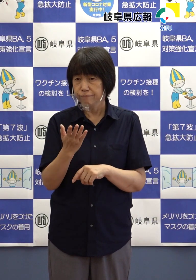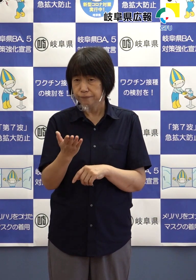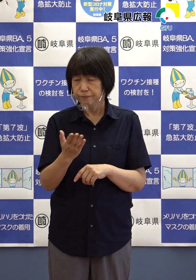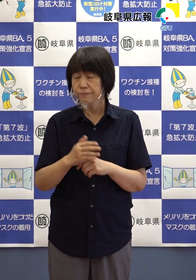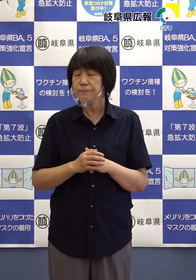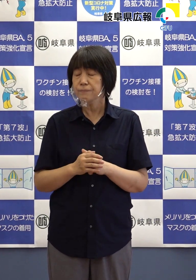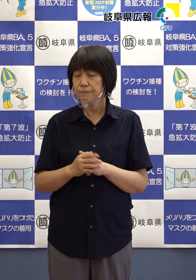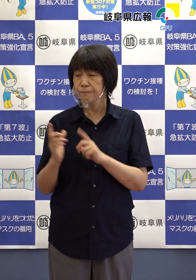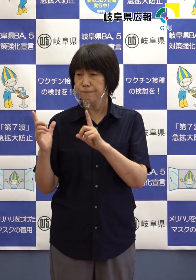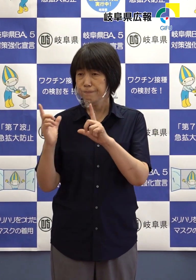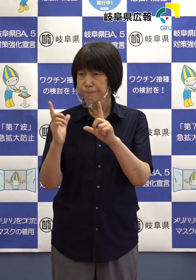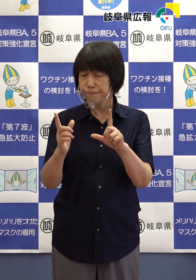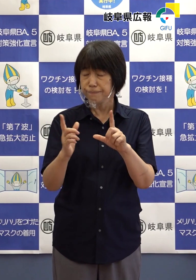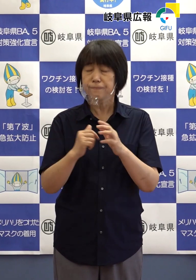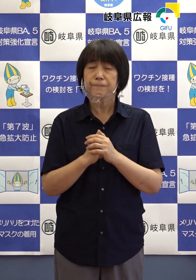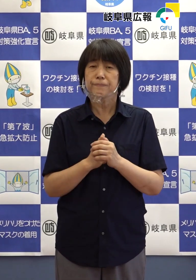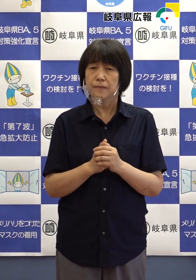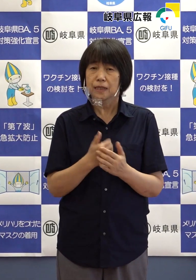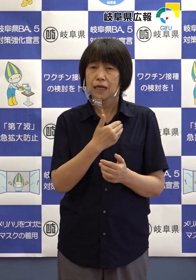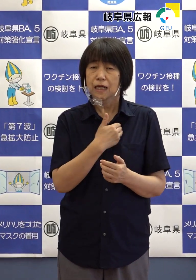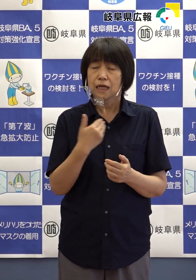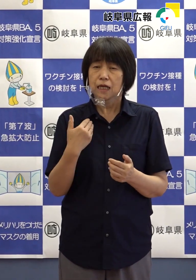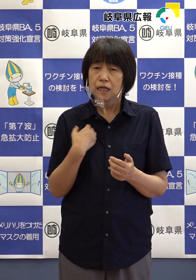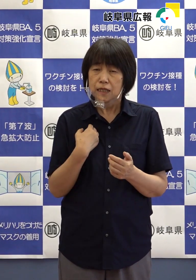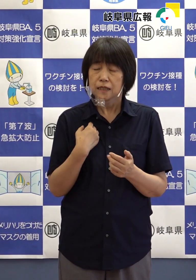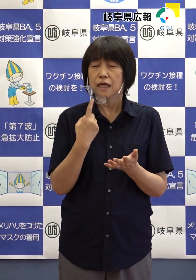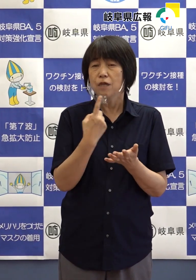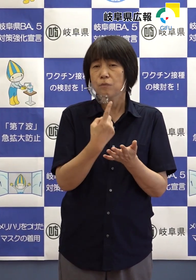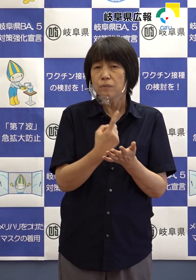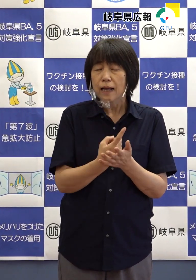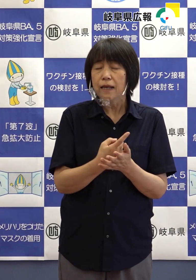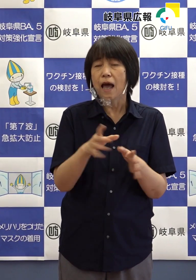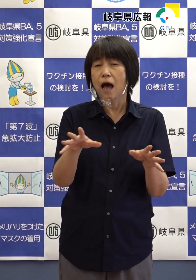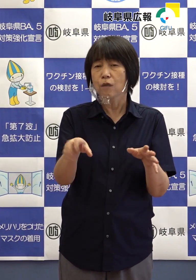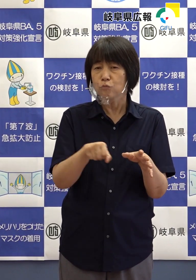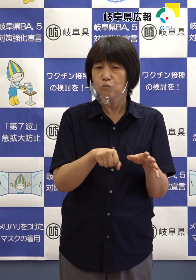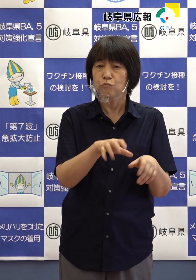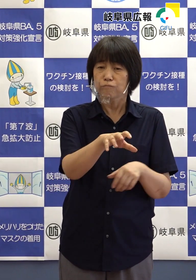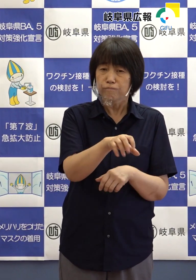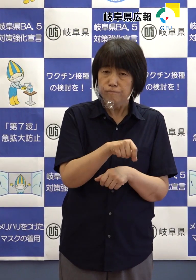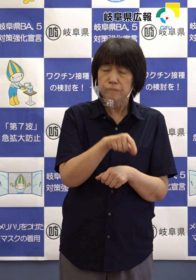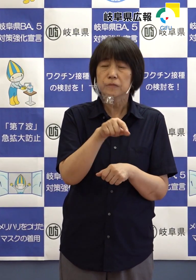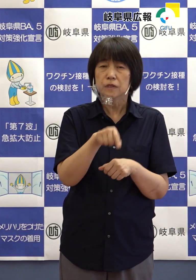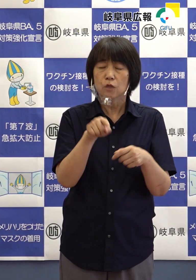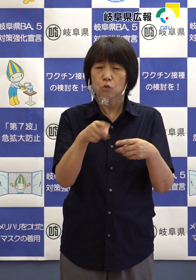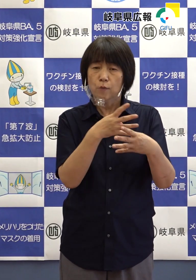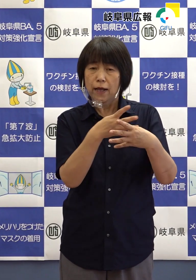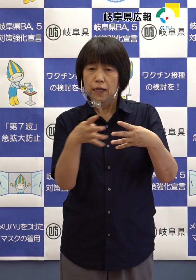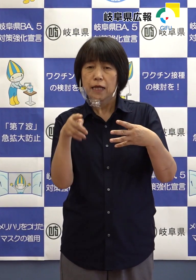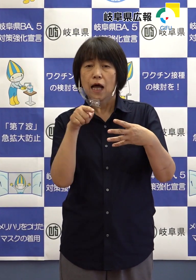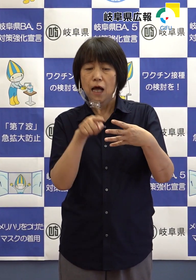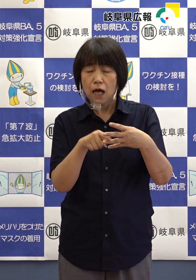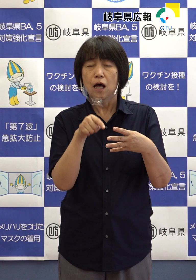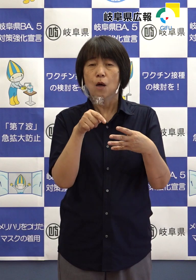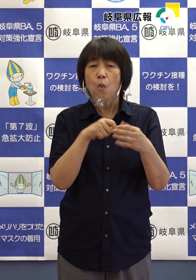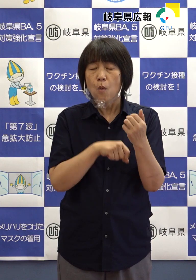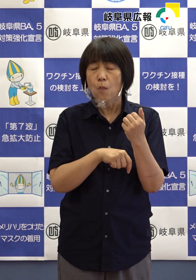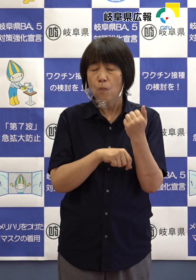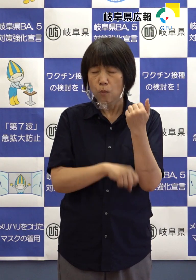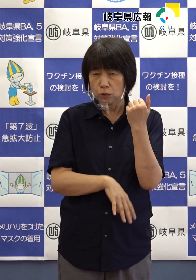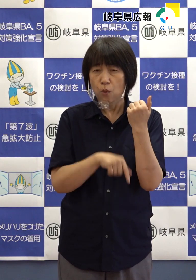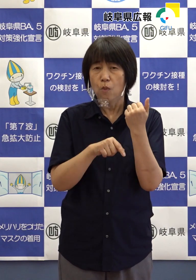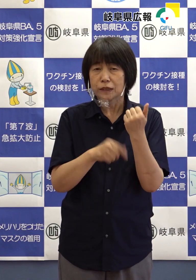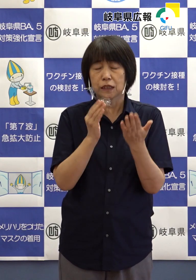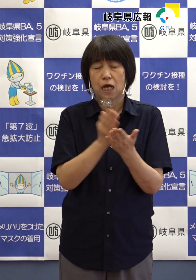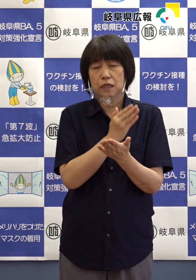あのできる限りハーコーするとでそのデータを大事に判断をしていくと遊興ディーラースタンスは今